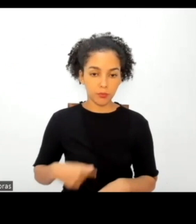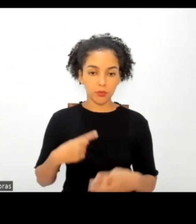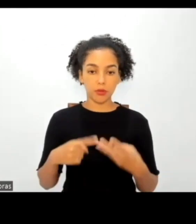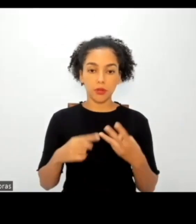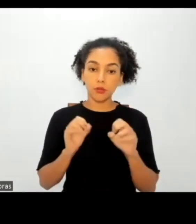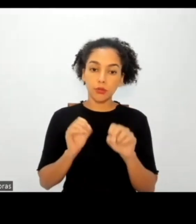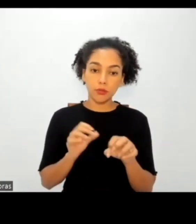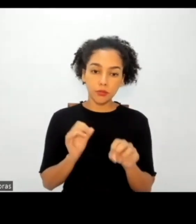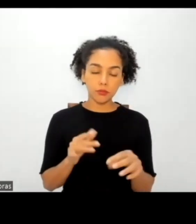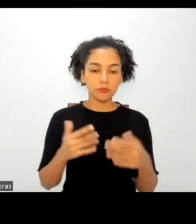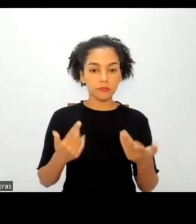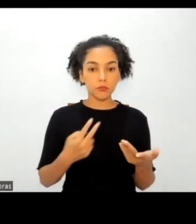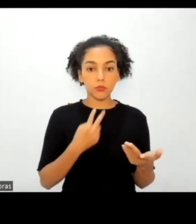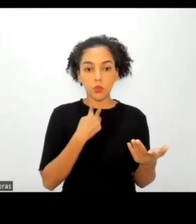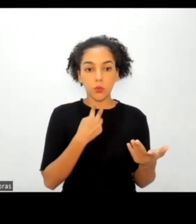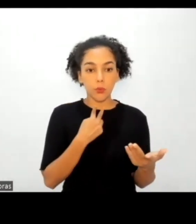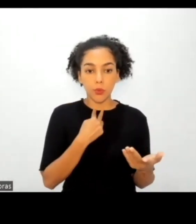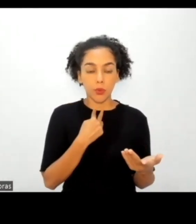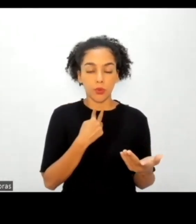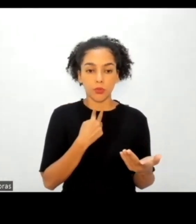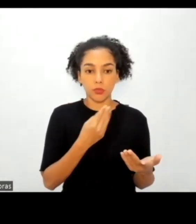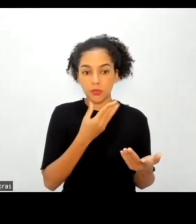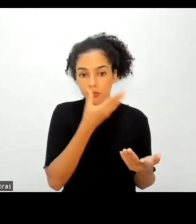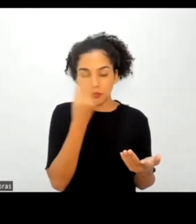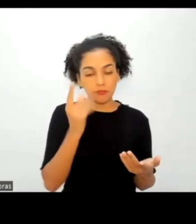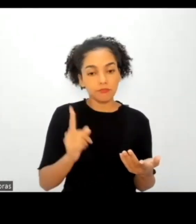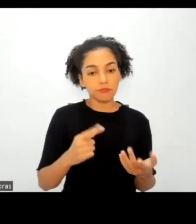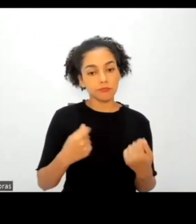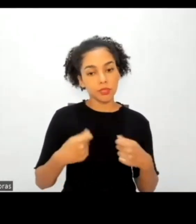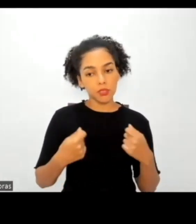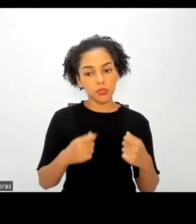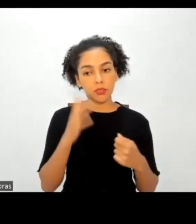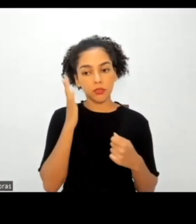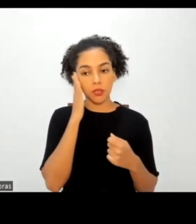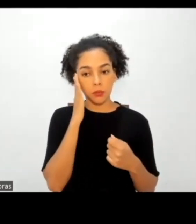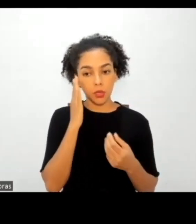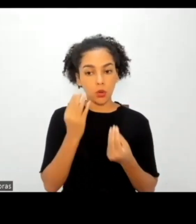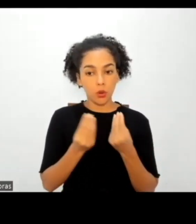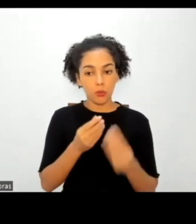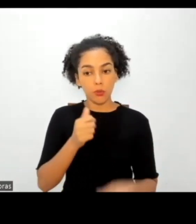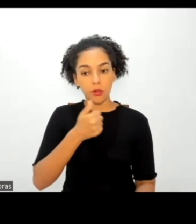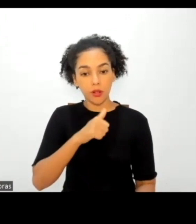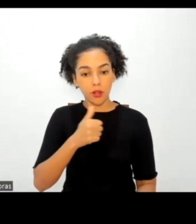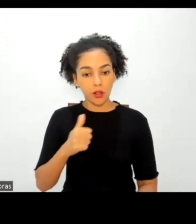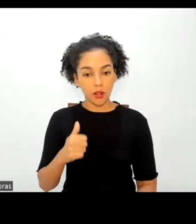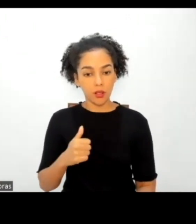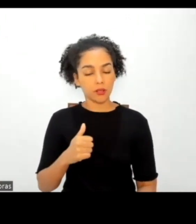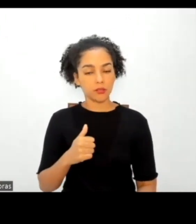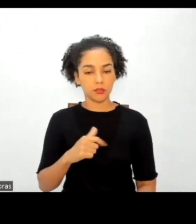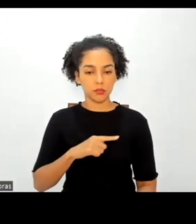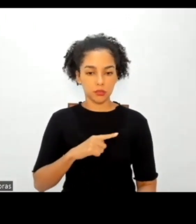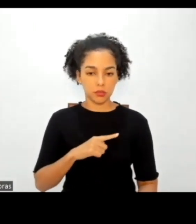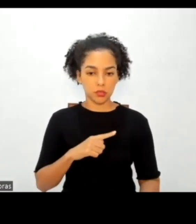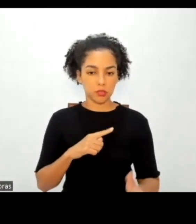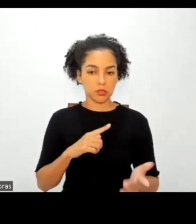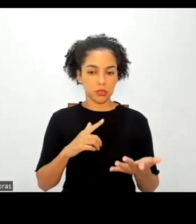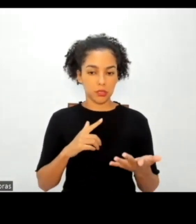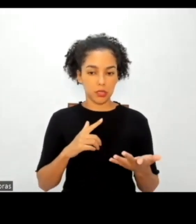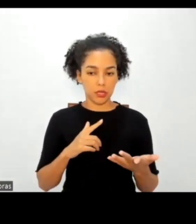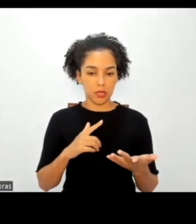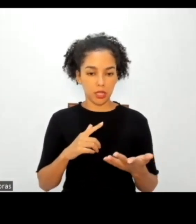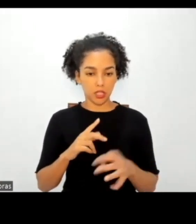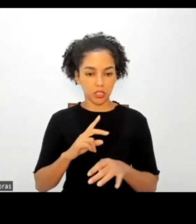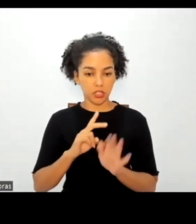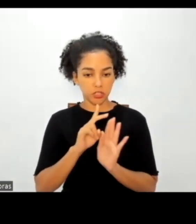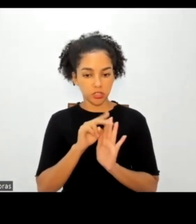pode descolar isso da análise, a gente precisa dar conta, né, de fazer uma análise, né, de compreender o entrelaçamento, né, entre gênero, raça